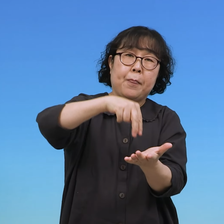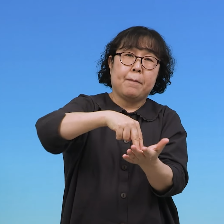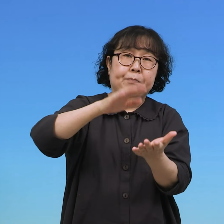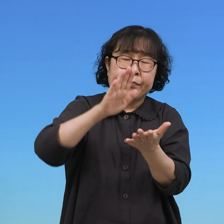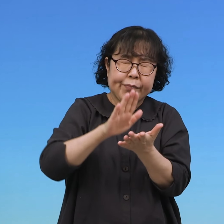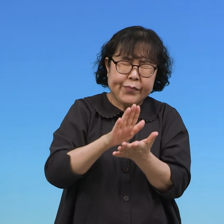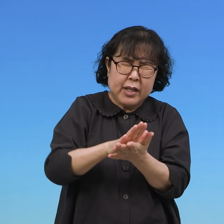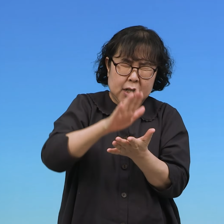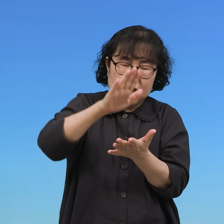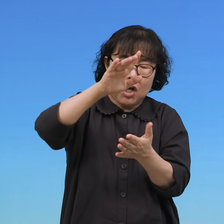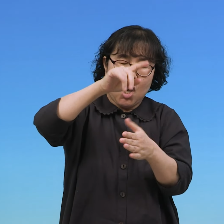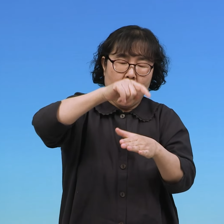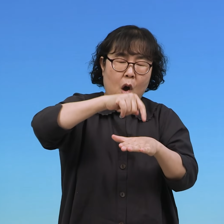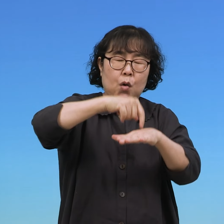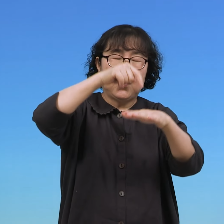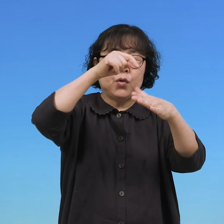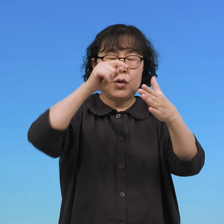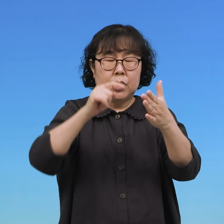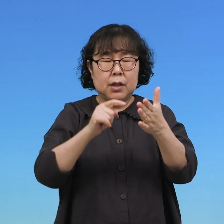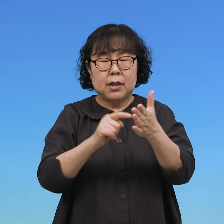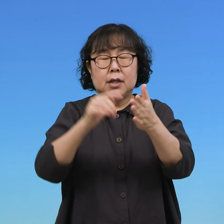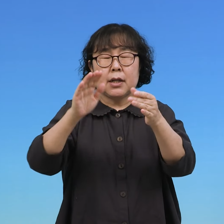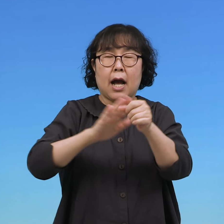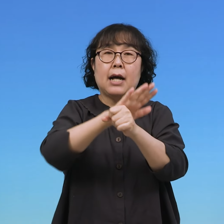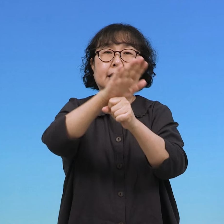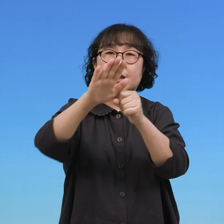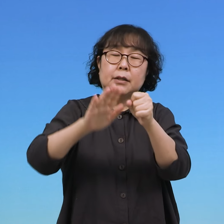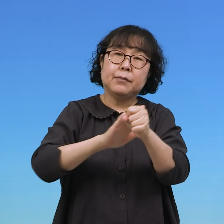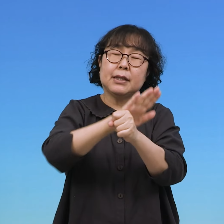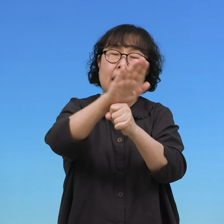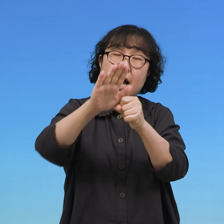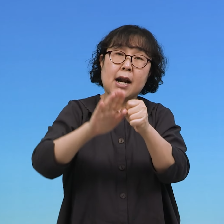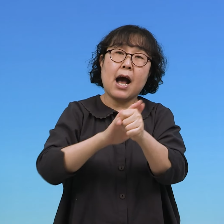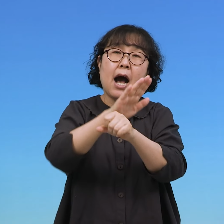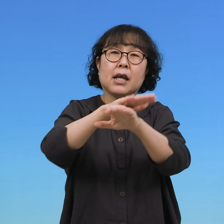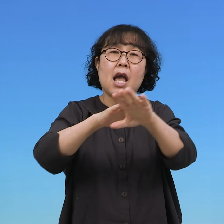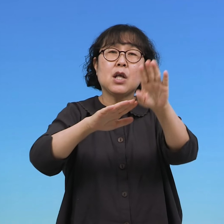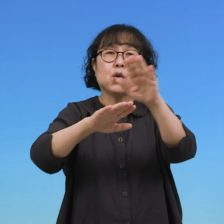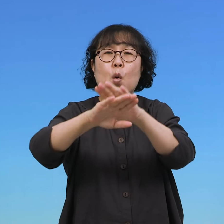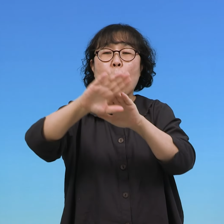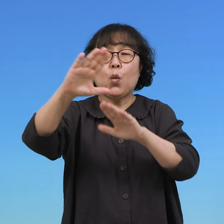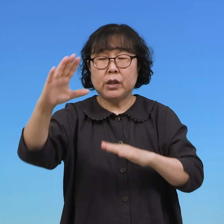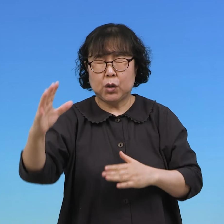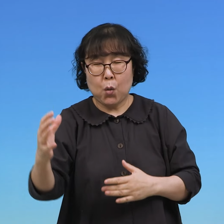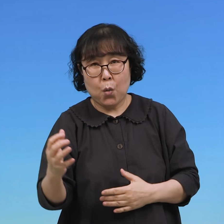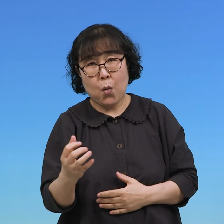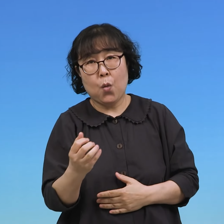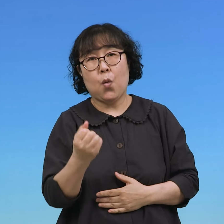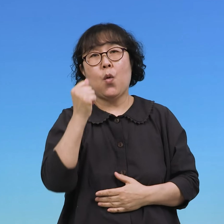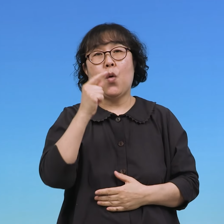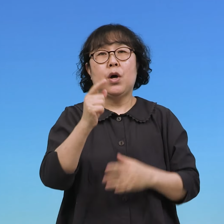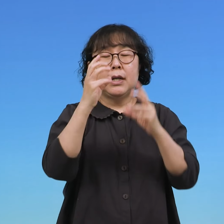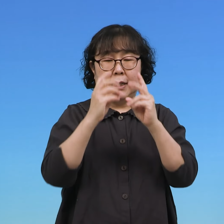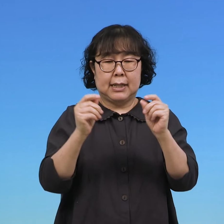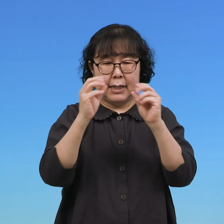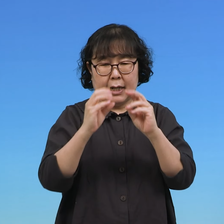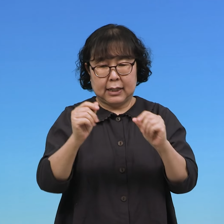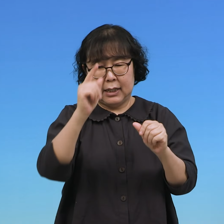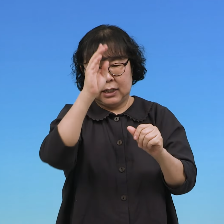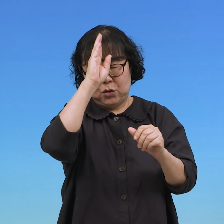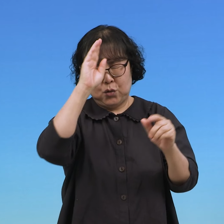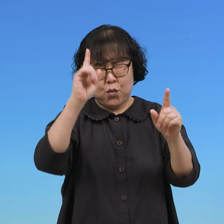뜨거운 가슴 사랑의 손으로 이 땅 치유